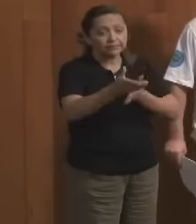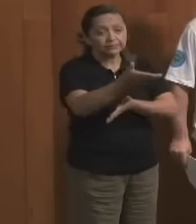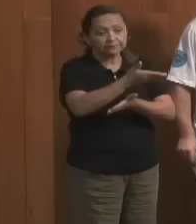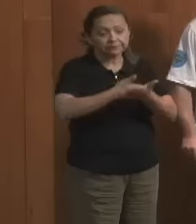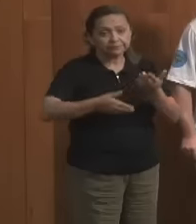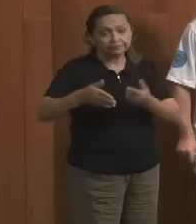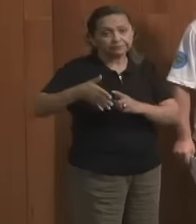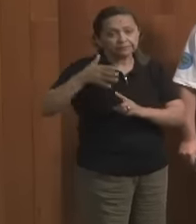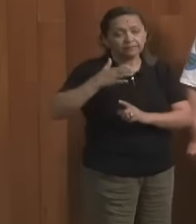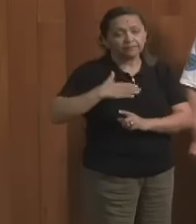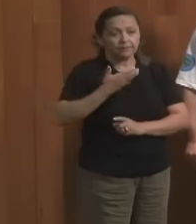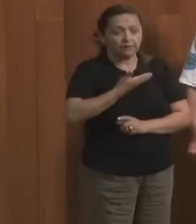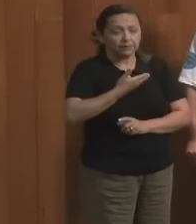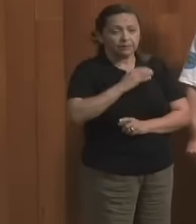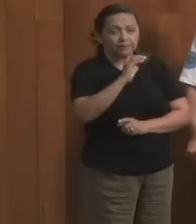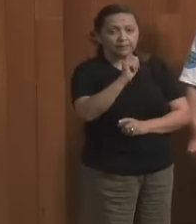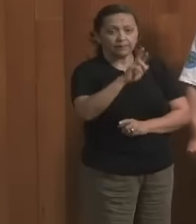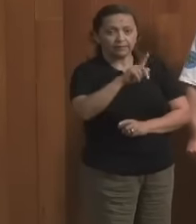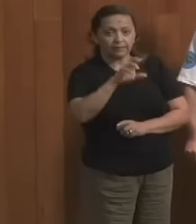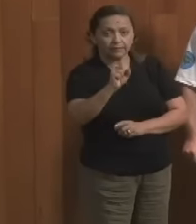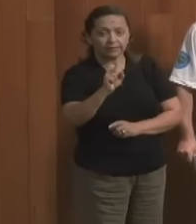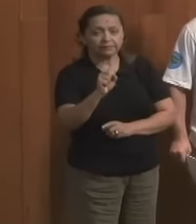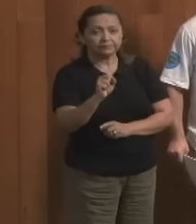para o meu companheiro Carlos aqui,